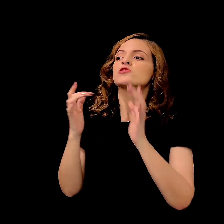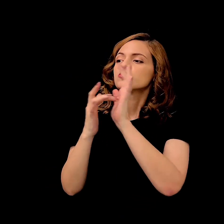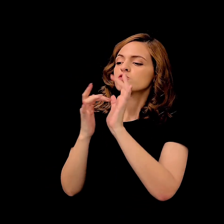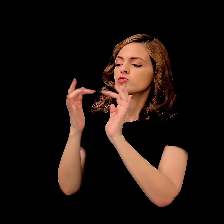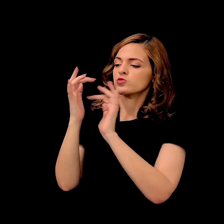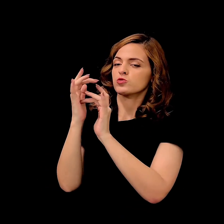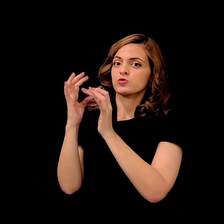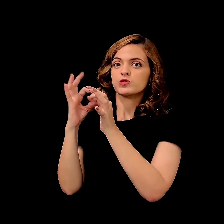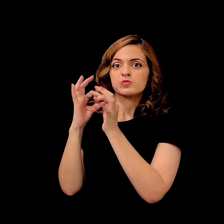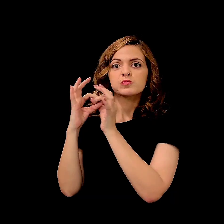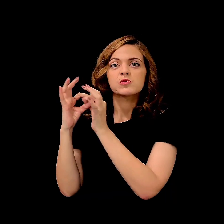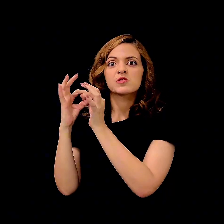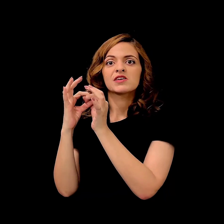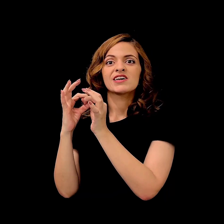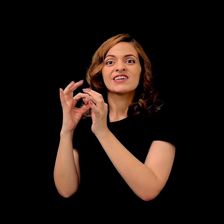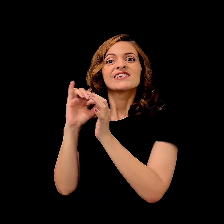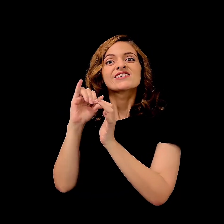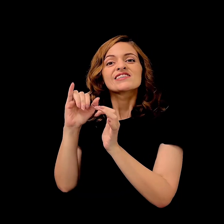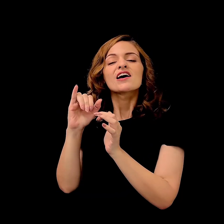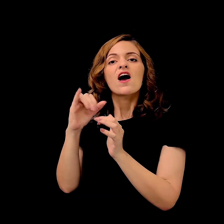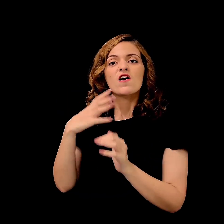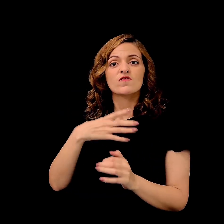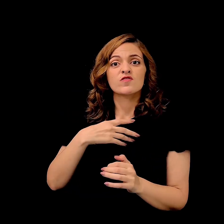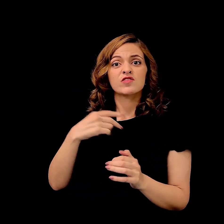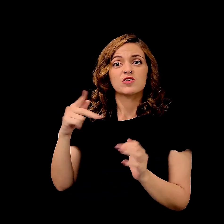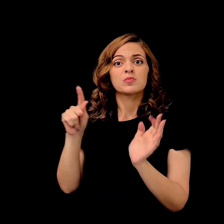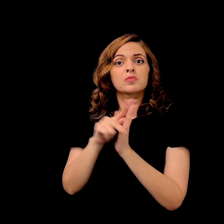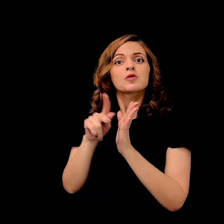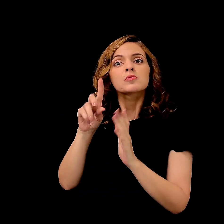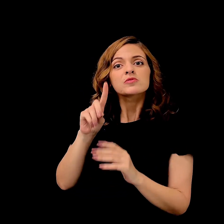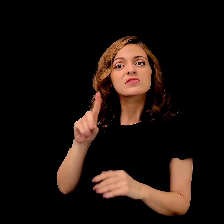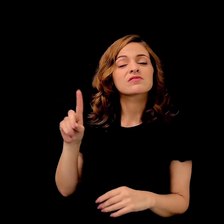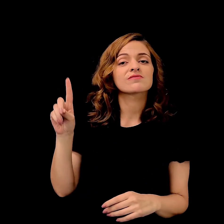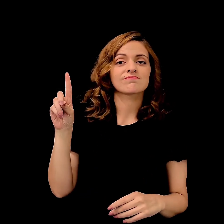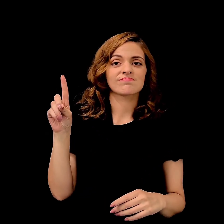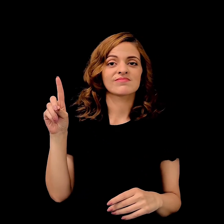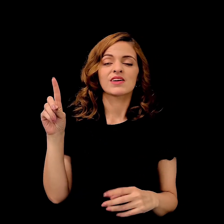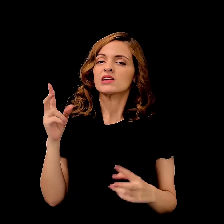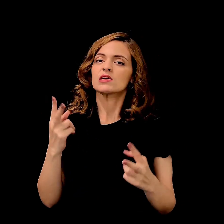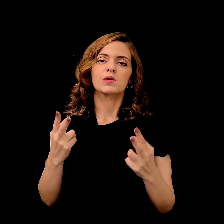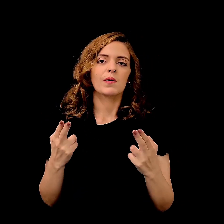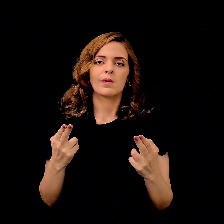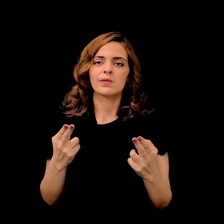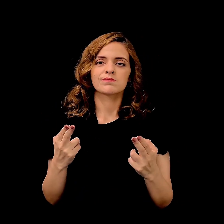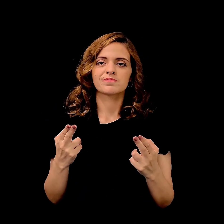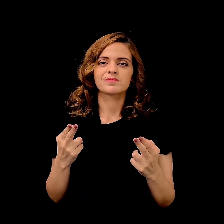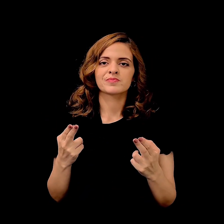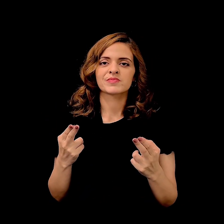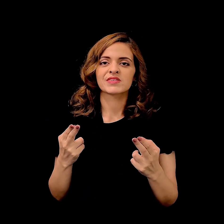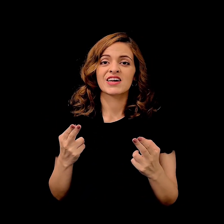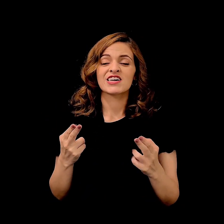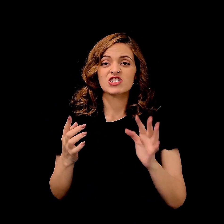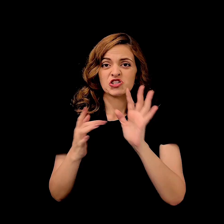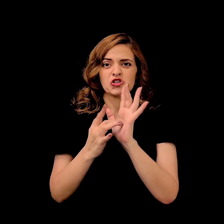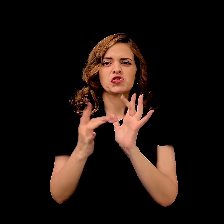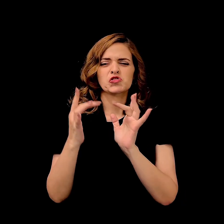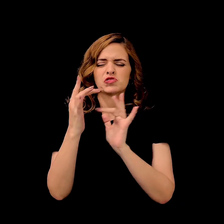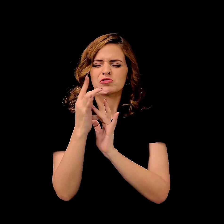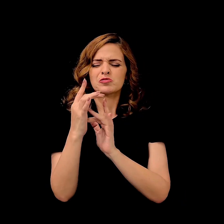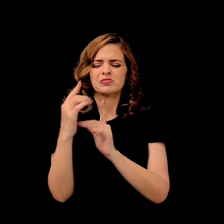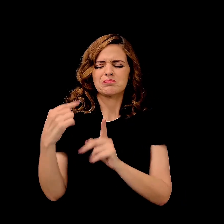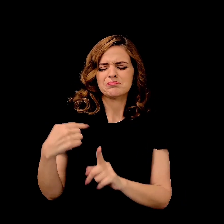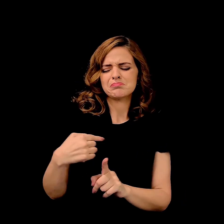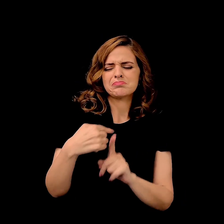se você é filha, filho de Deus, então da mesma forma como Jesus sofreu,